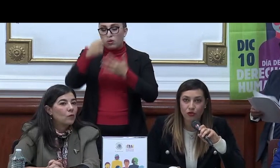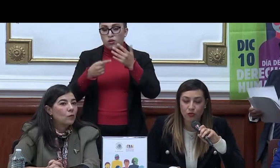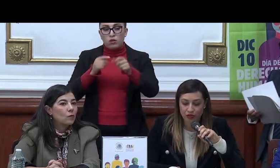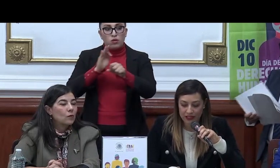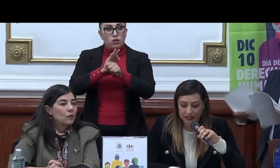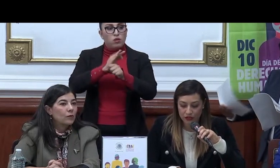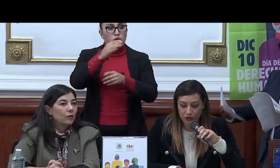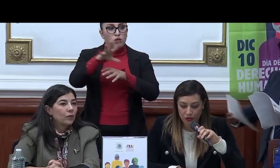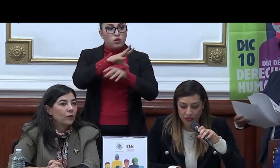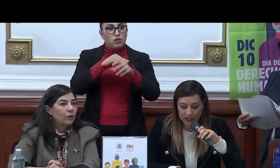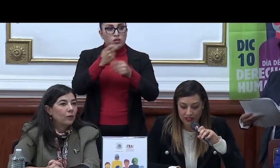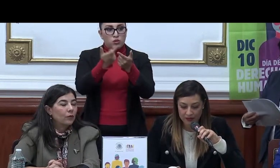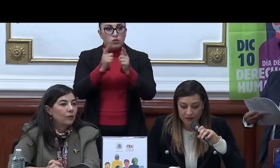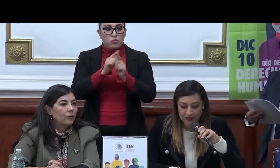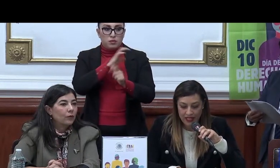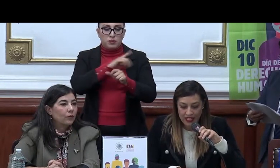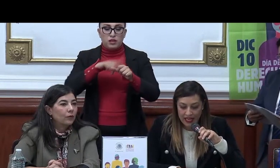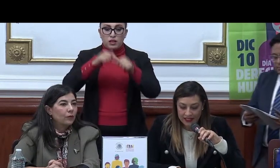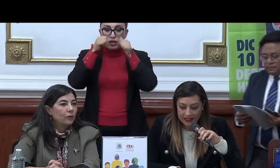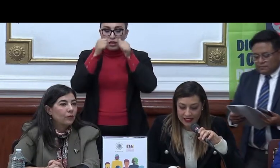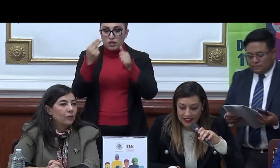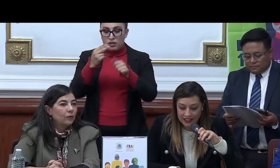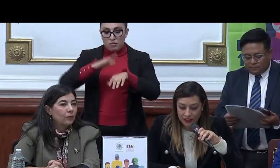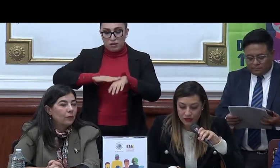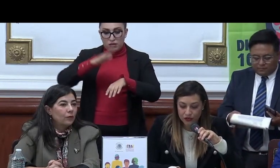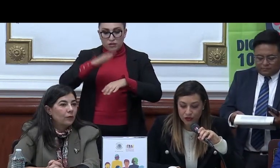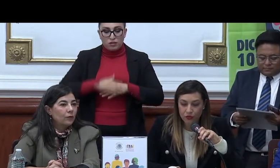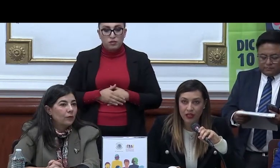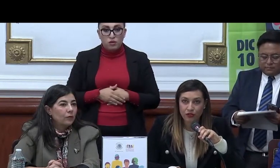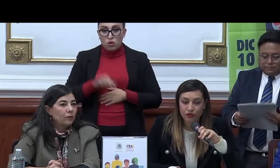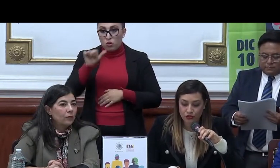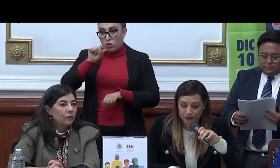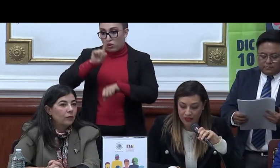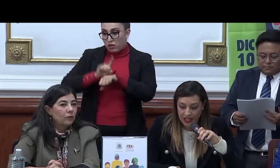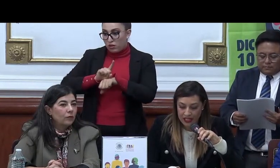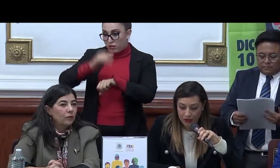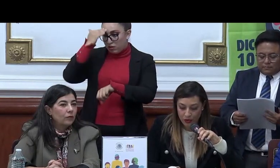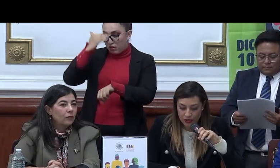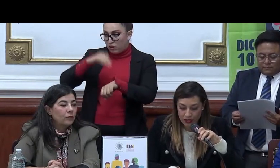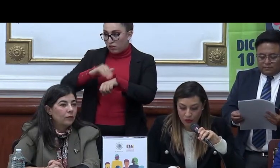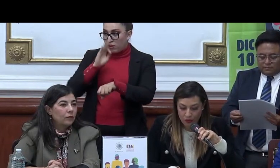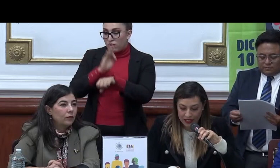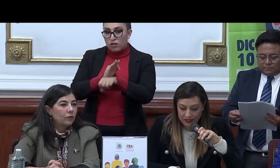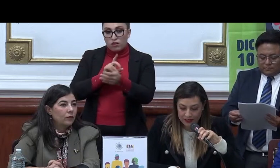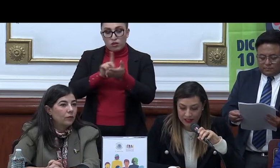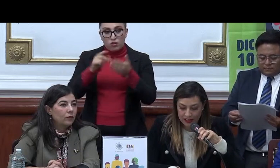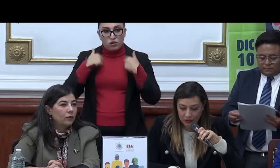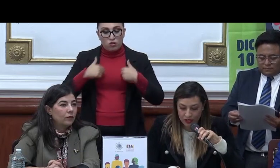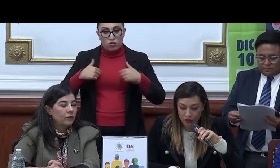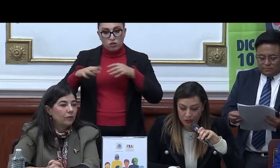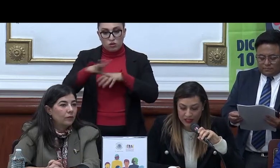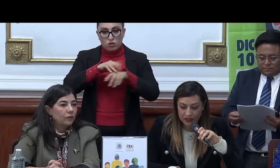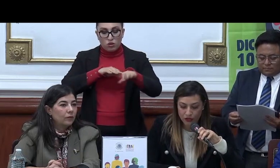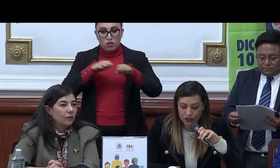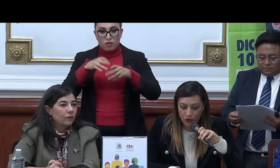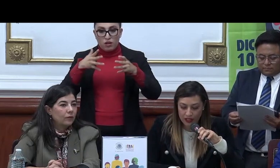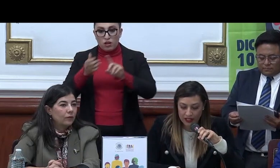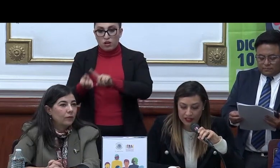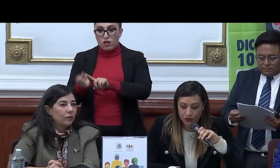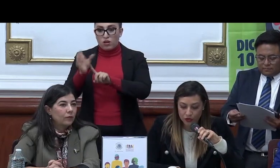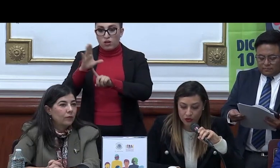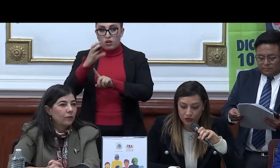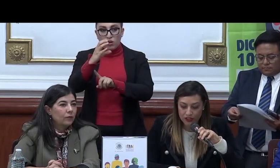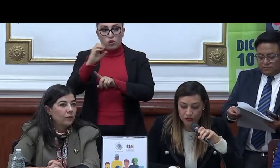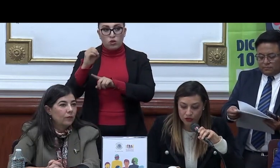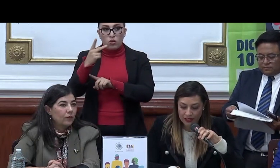los grupos de atención prioritaria. En este Día de los Derechos Humanos, la labor del COPRED nos recuerda